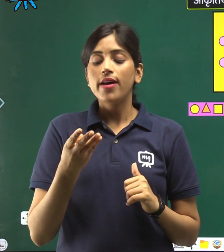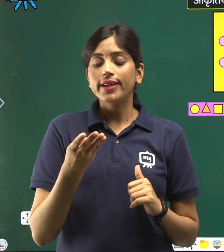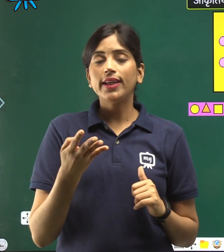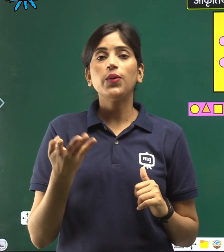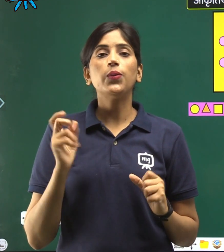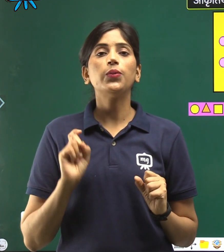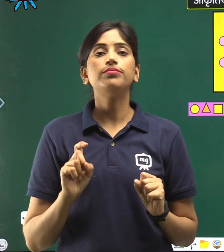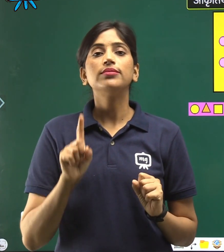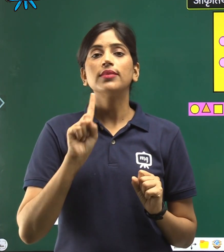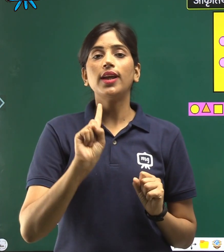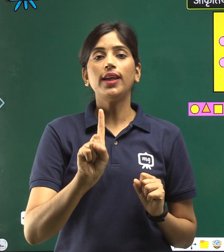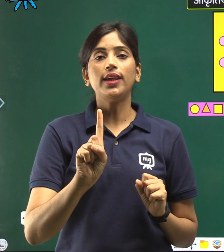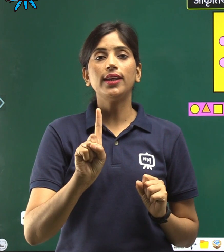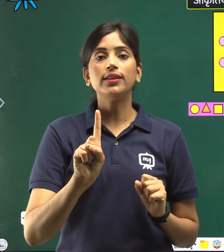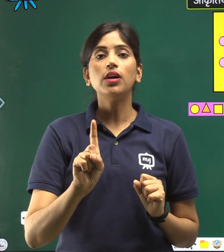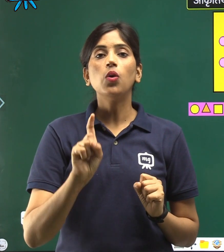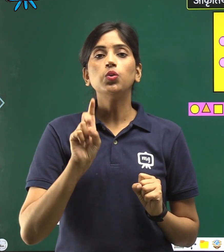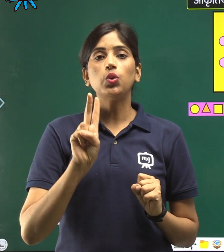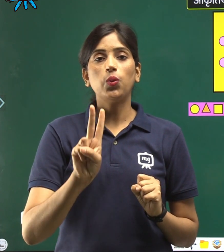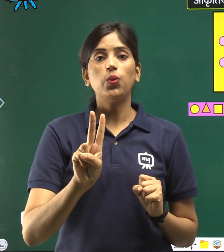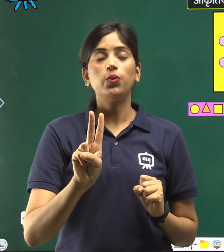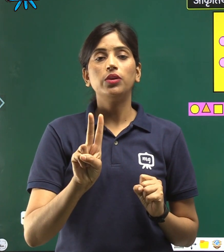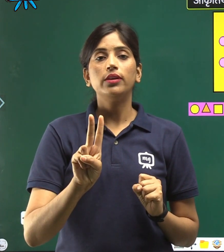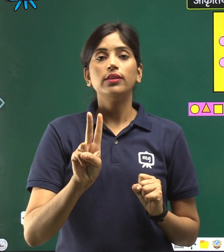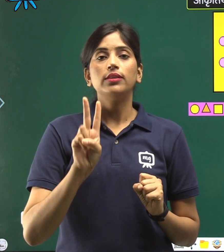गिनो। 1 2